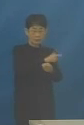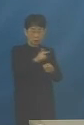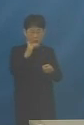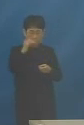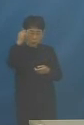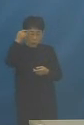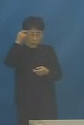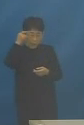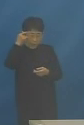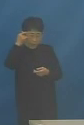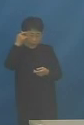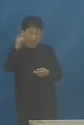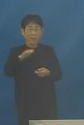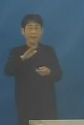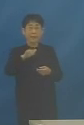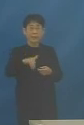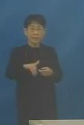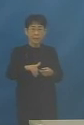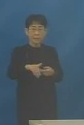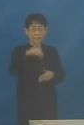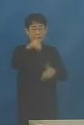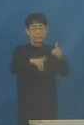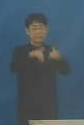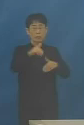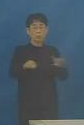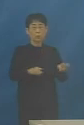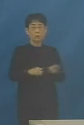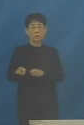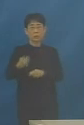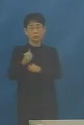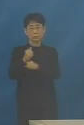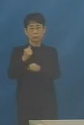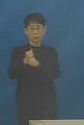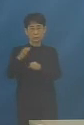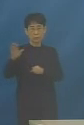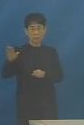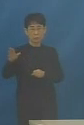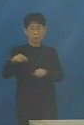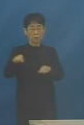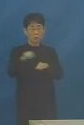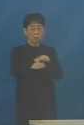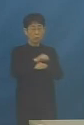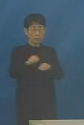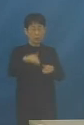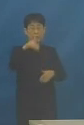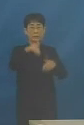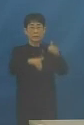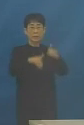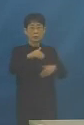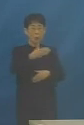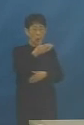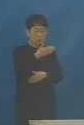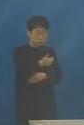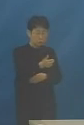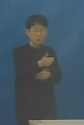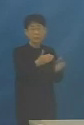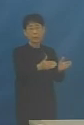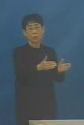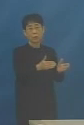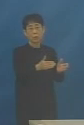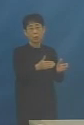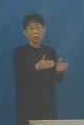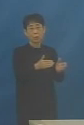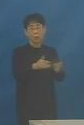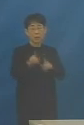てえまああの選挙制度というのを作る特にあの選挙区制度比例代表制度は